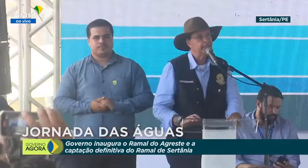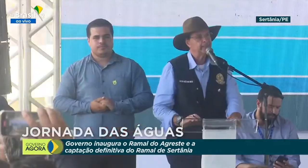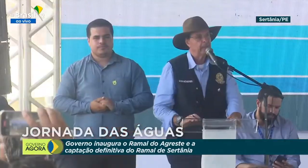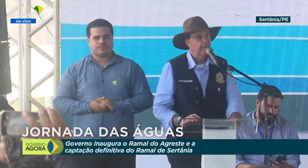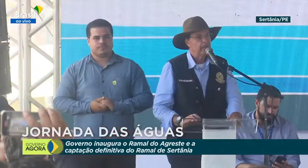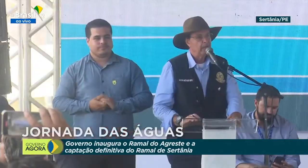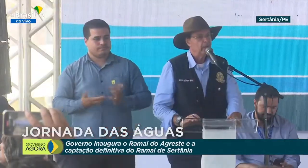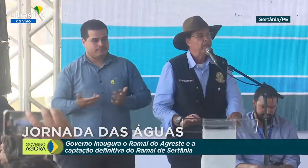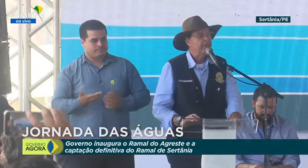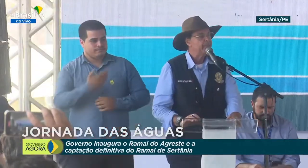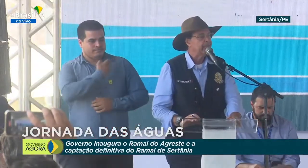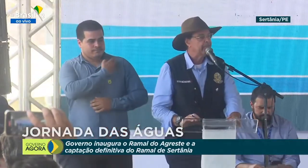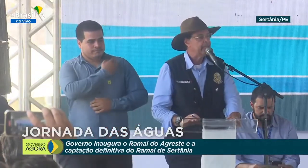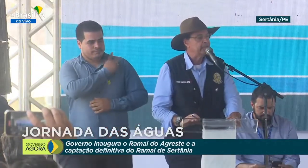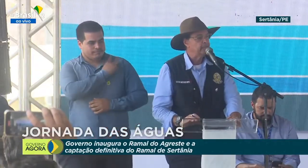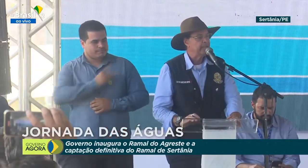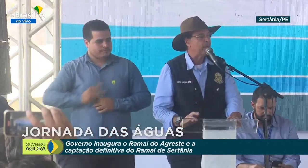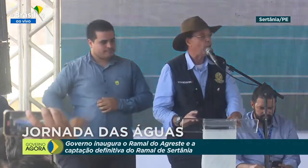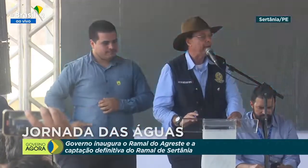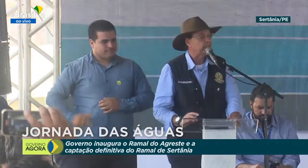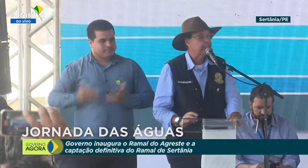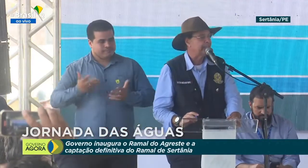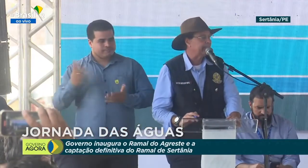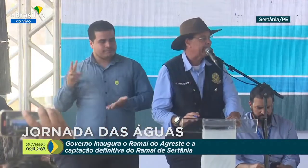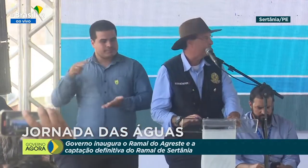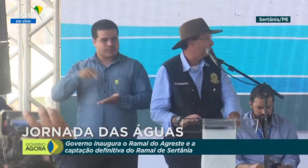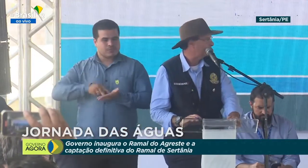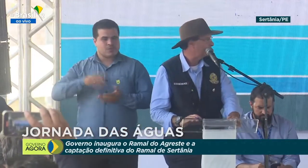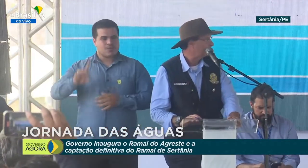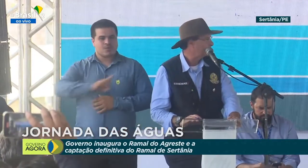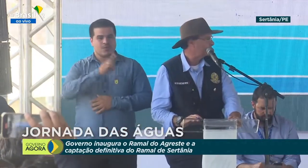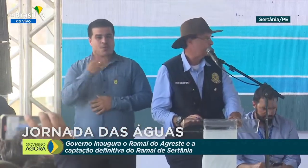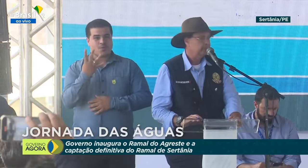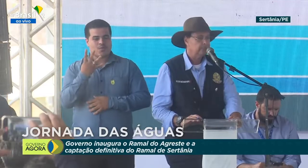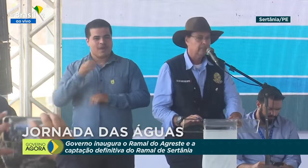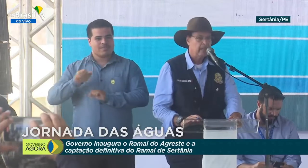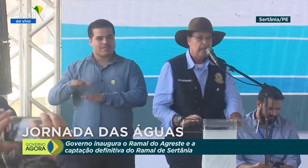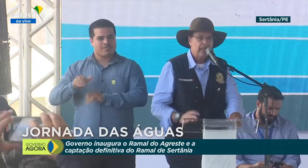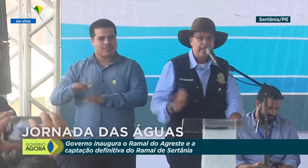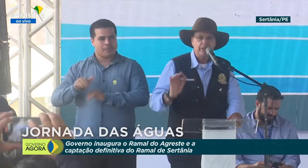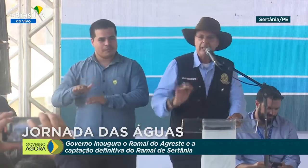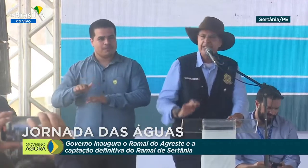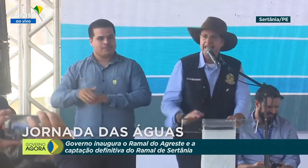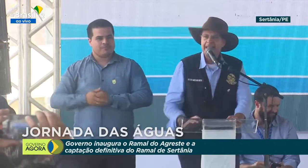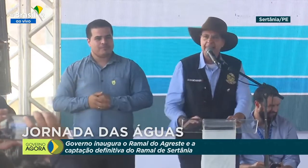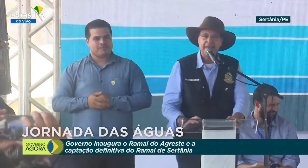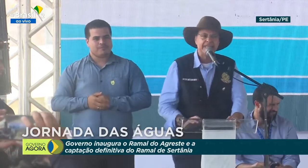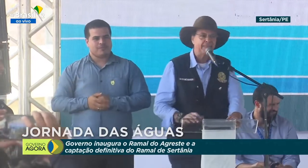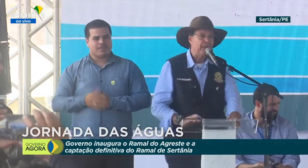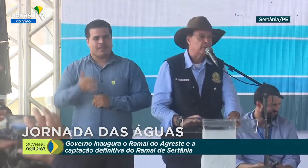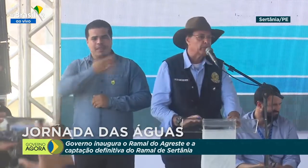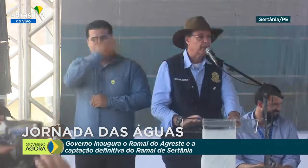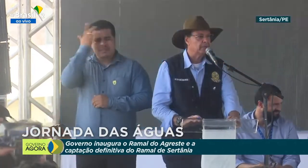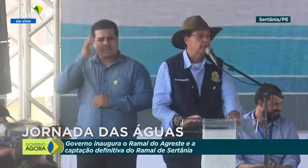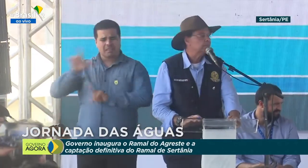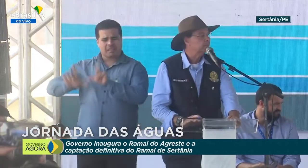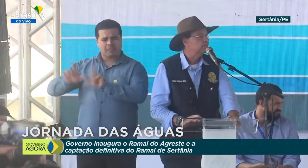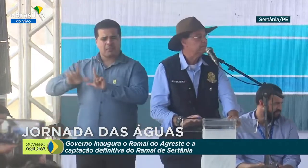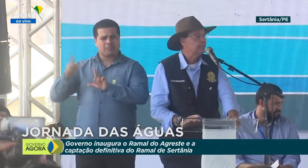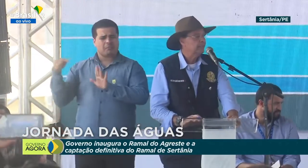Presidente, nós viemos aqui no dia 4 de setembro e muita gente da imprensa